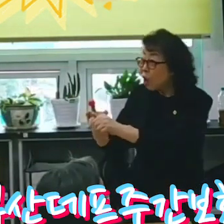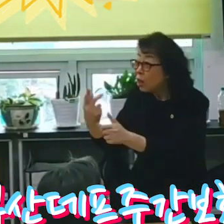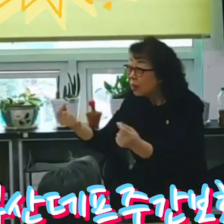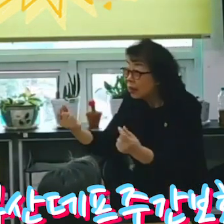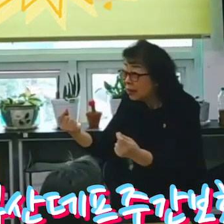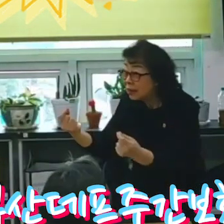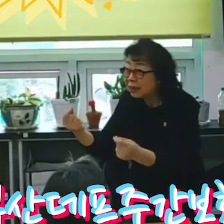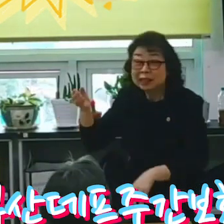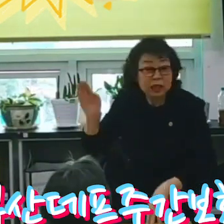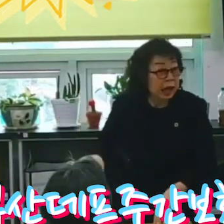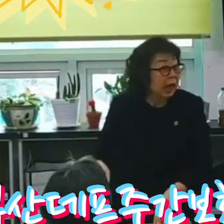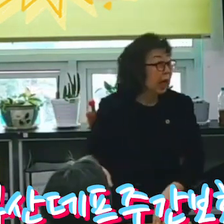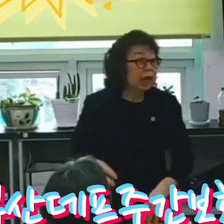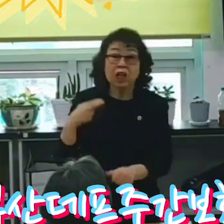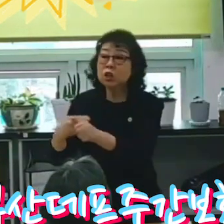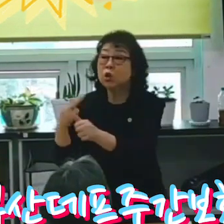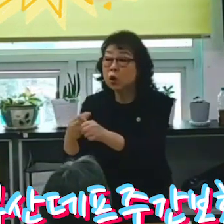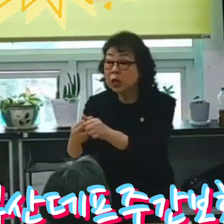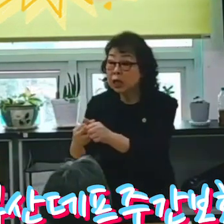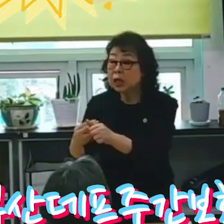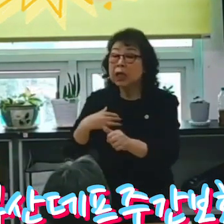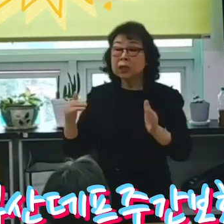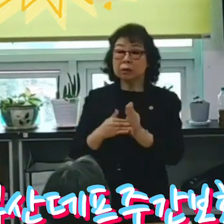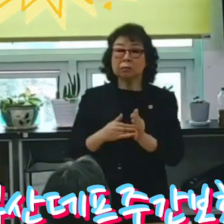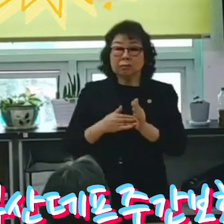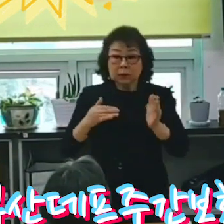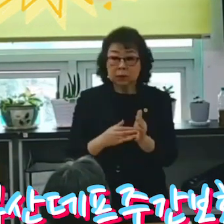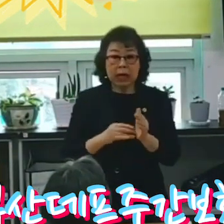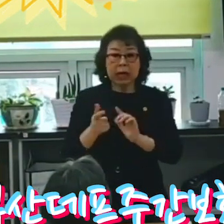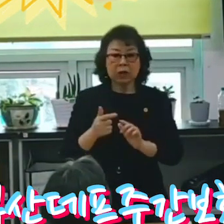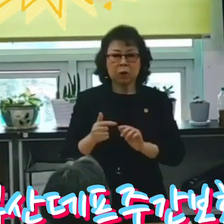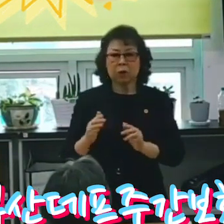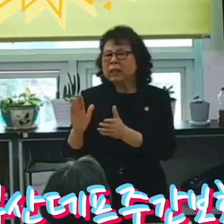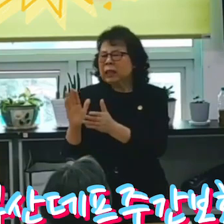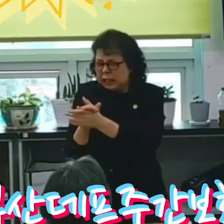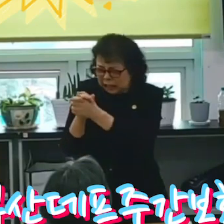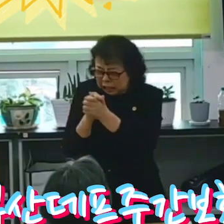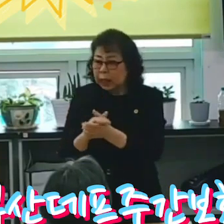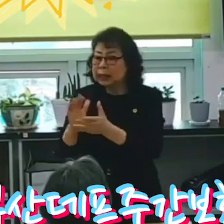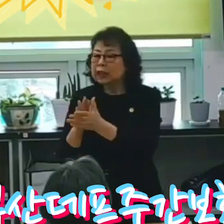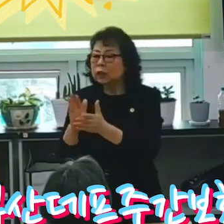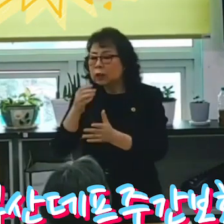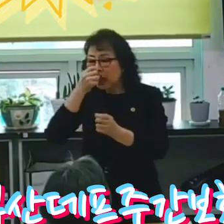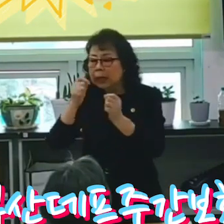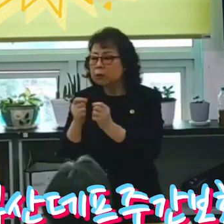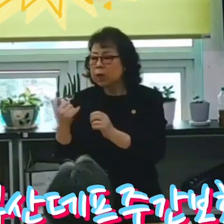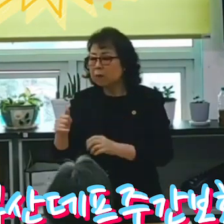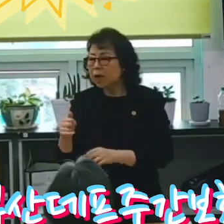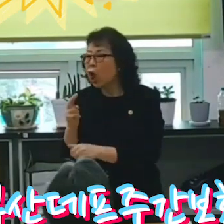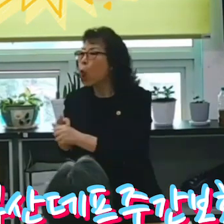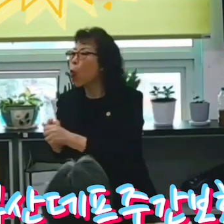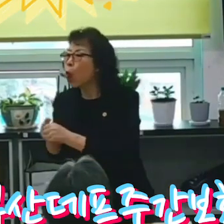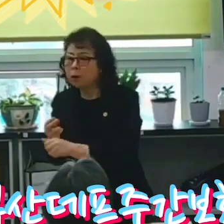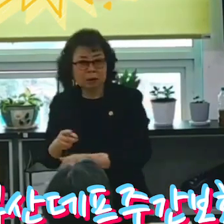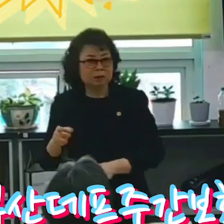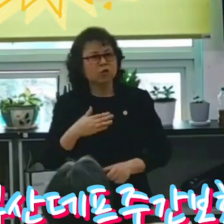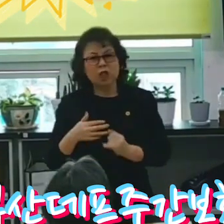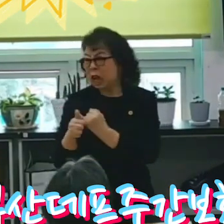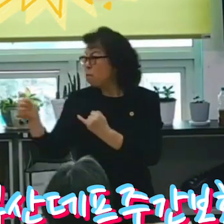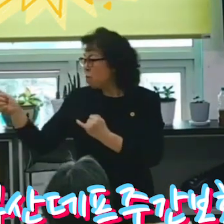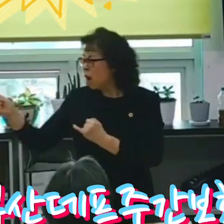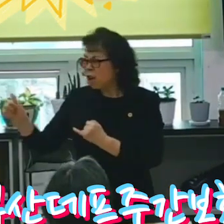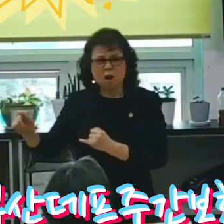하잖아요. 근데 이제 이 욕이 나한테 그치는 게 아니고, 예, 친한 친구나 가까운 사람한테 가서 흉어봐요. 내